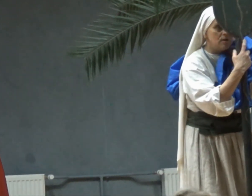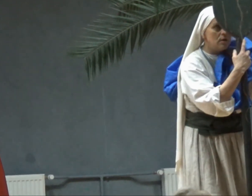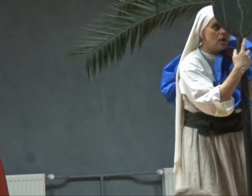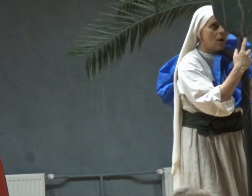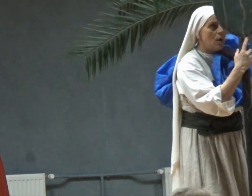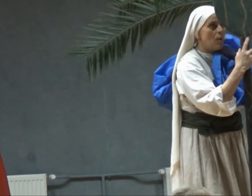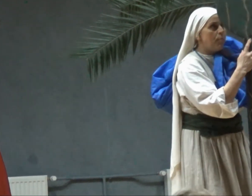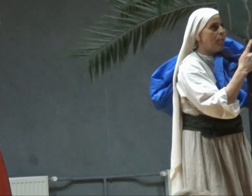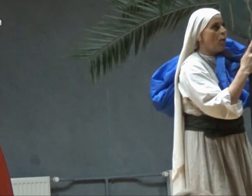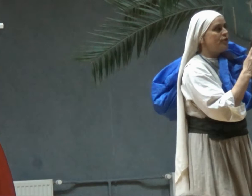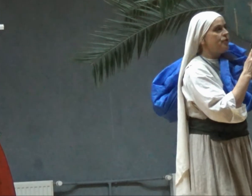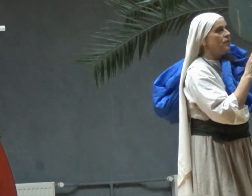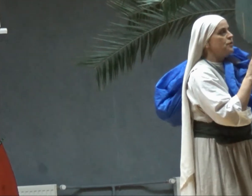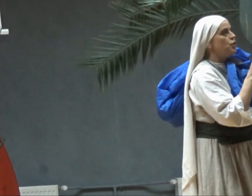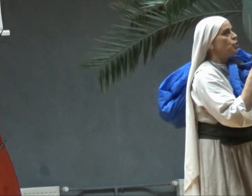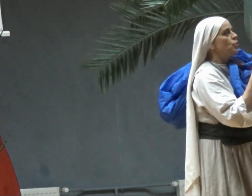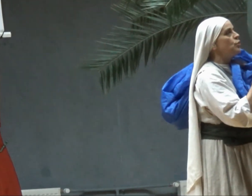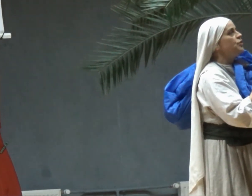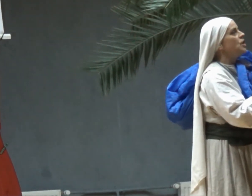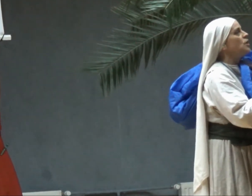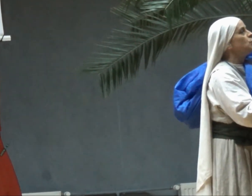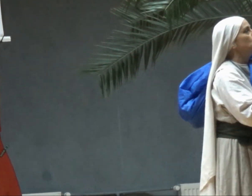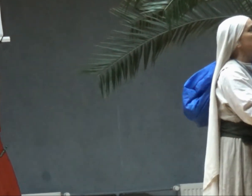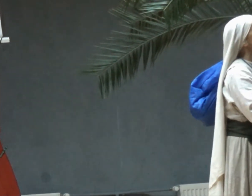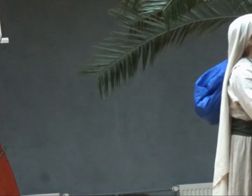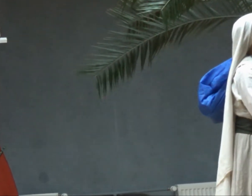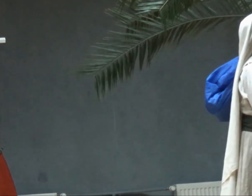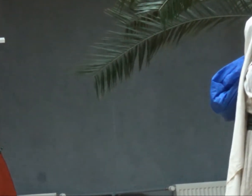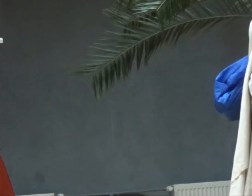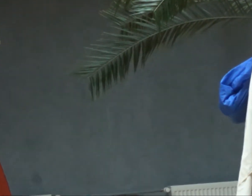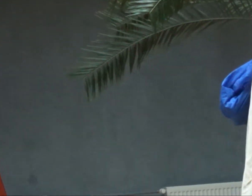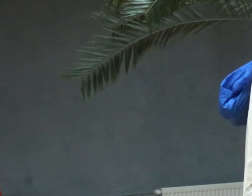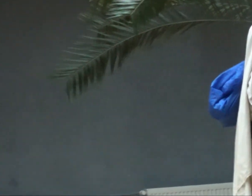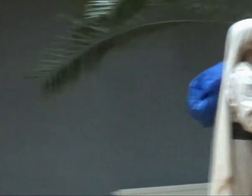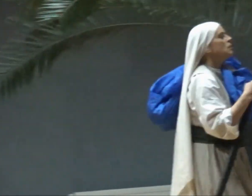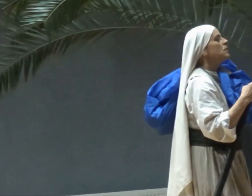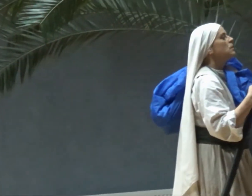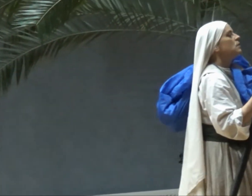Grįžkite po 9 dienų.